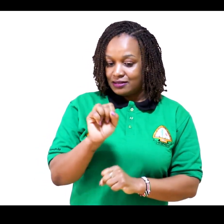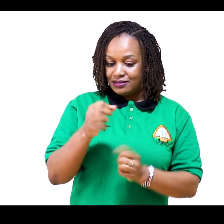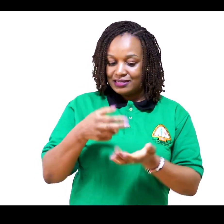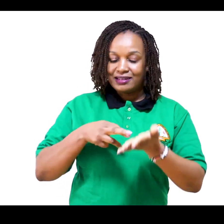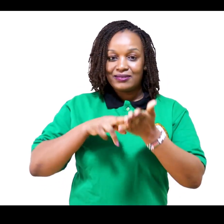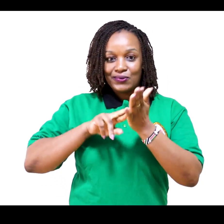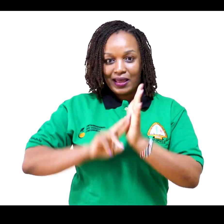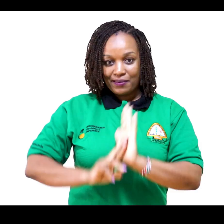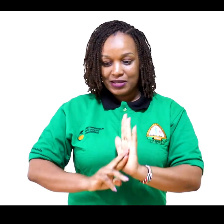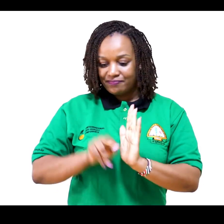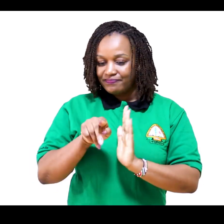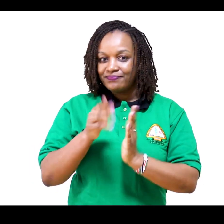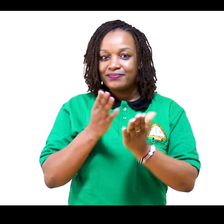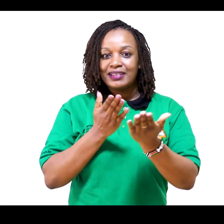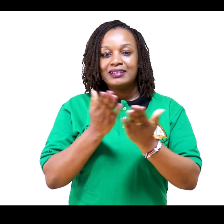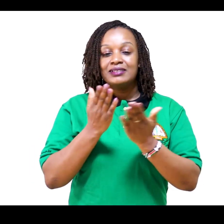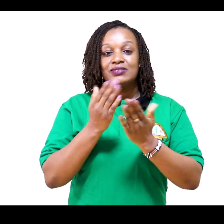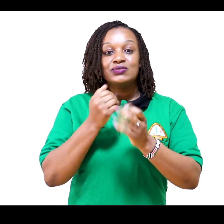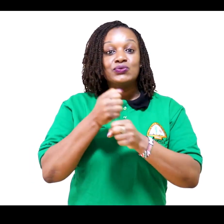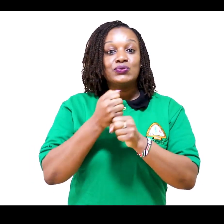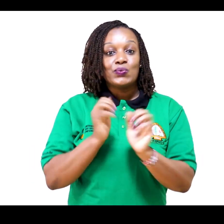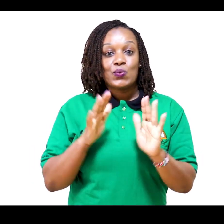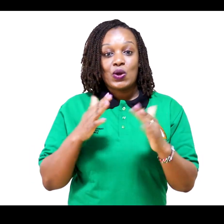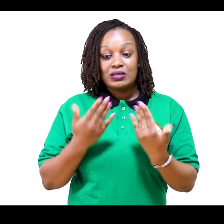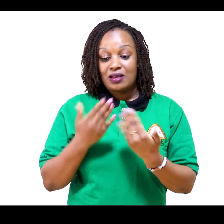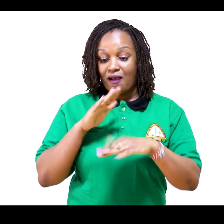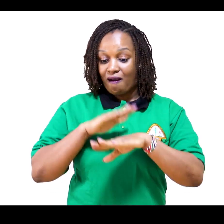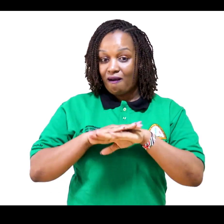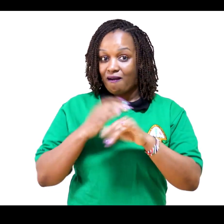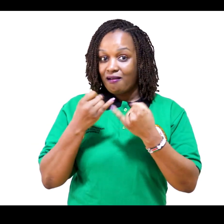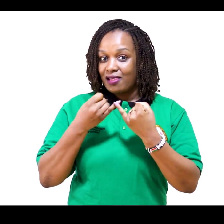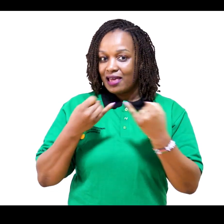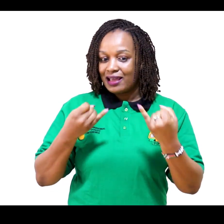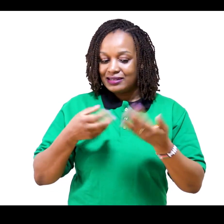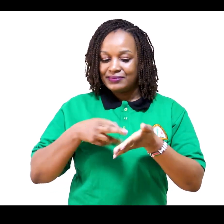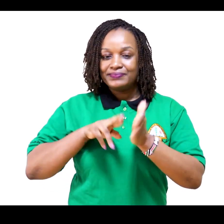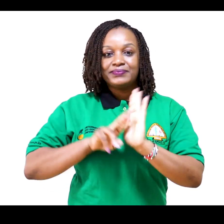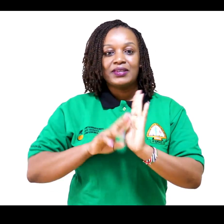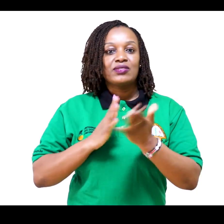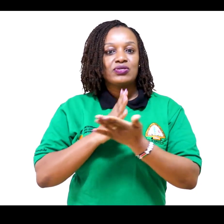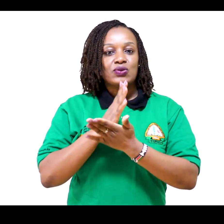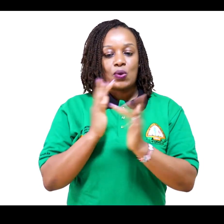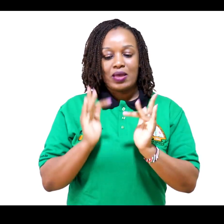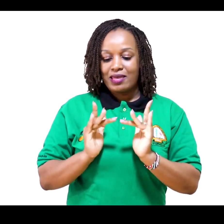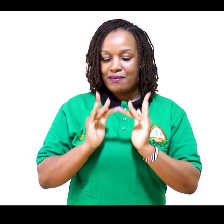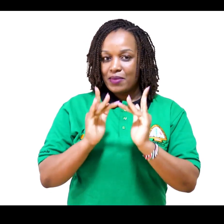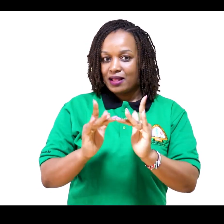IEICS, mahitaji ya huduma hii ni kutuma ombi la mtandaoni kwa kupitia barua pepe, simu